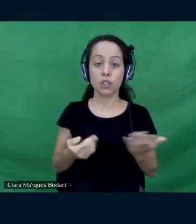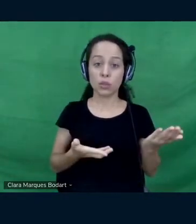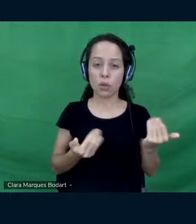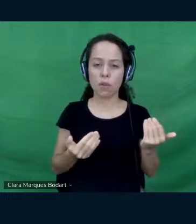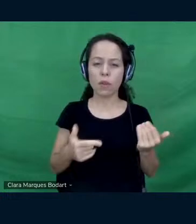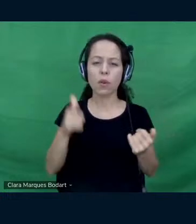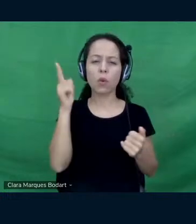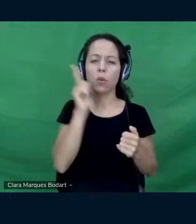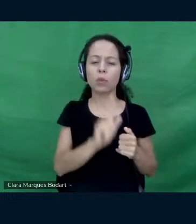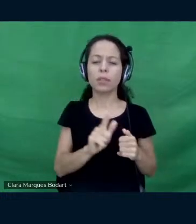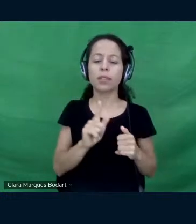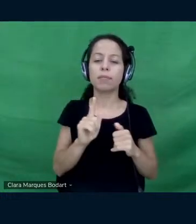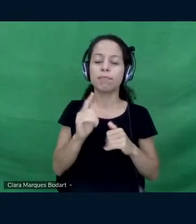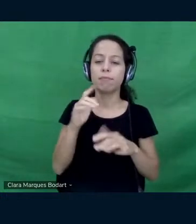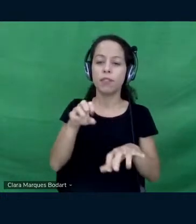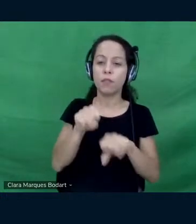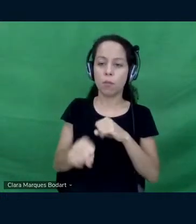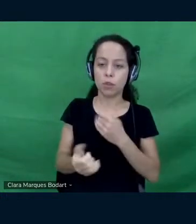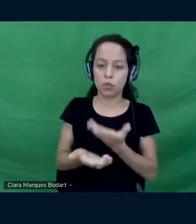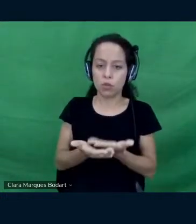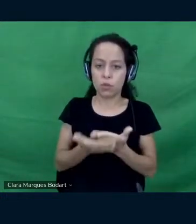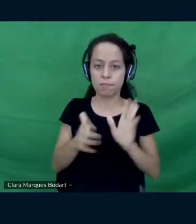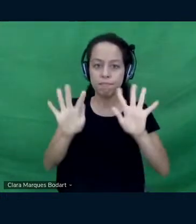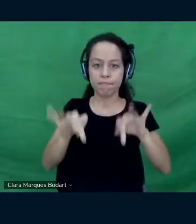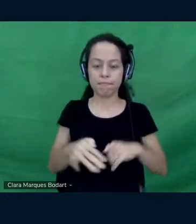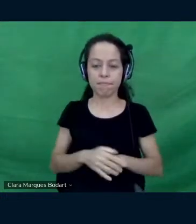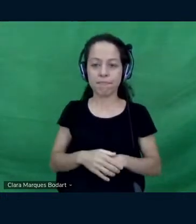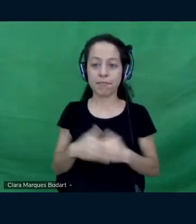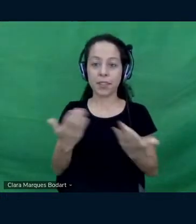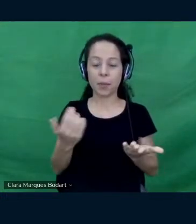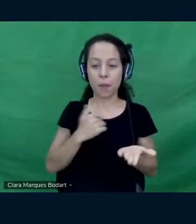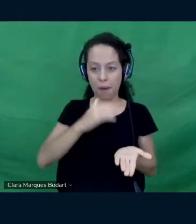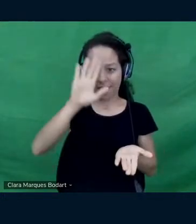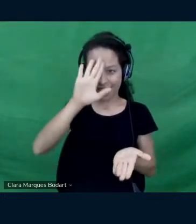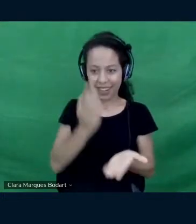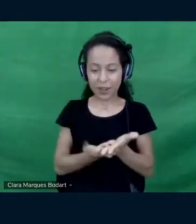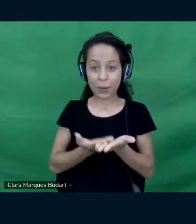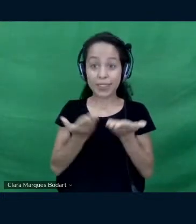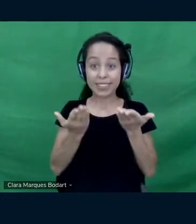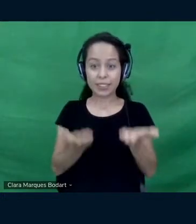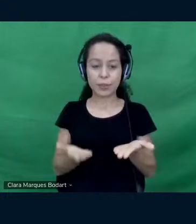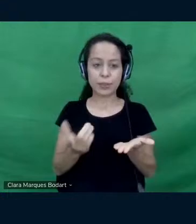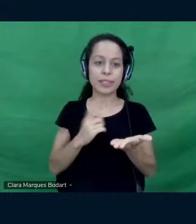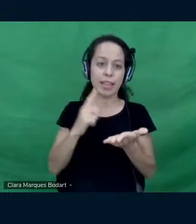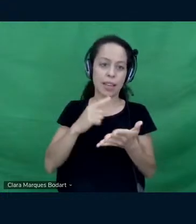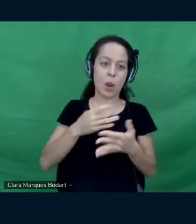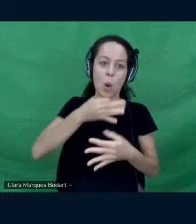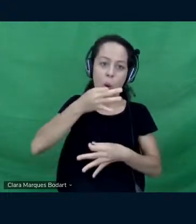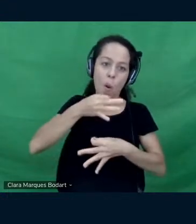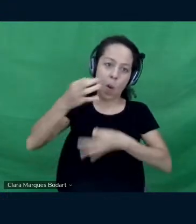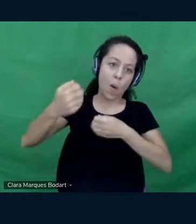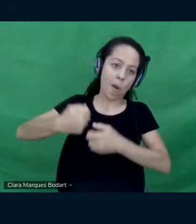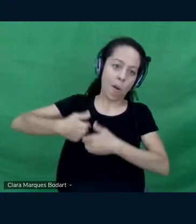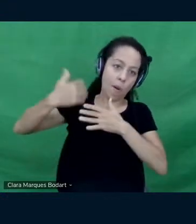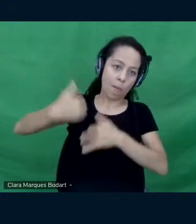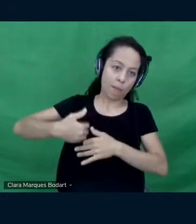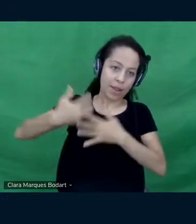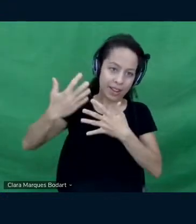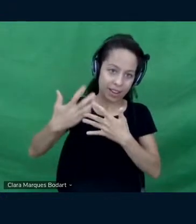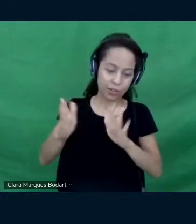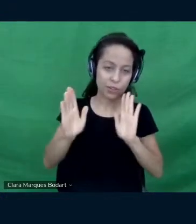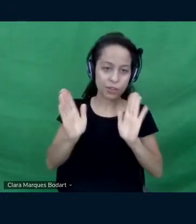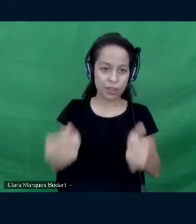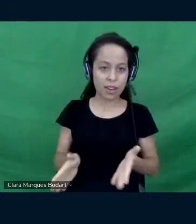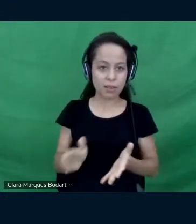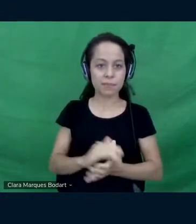a escolarização. Bom, creio que é isso, né? Acho que tem vários outros comentários ali. Eu